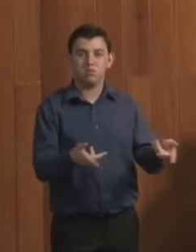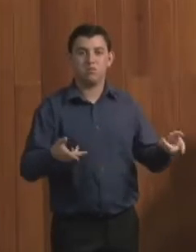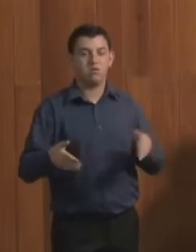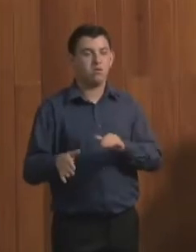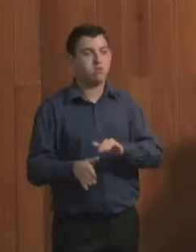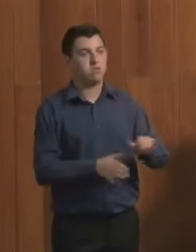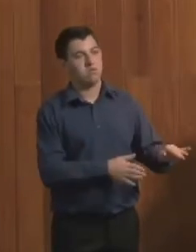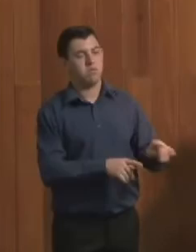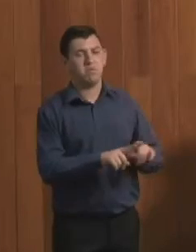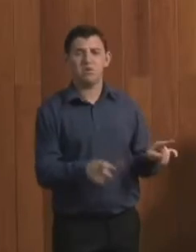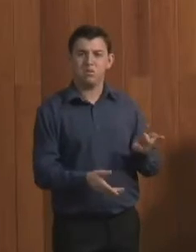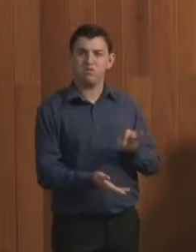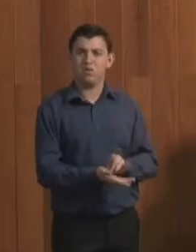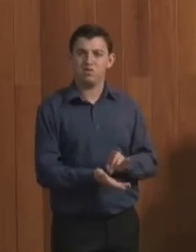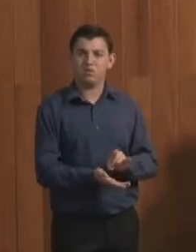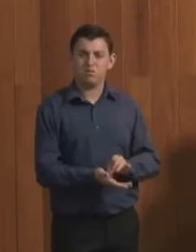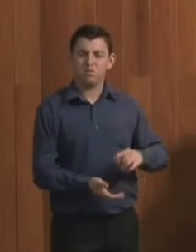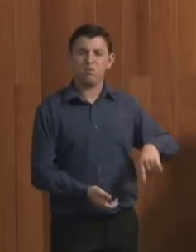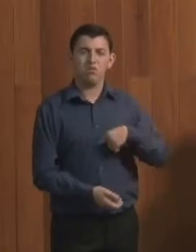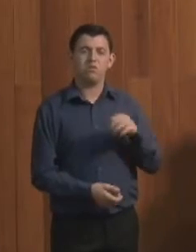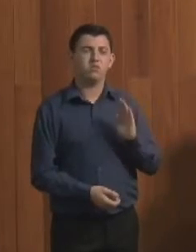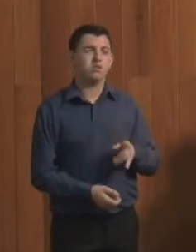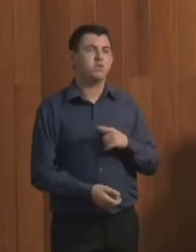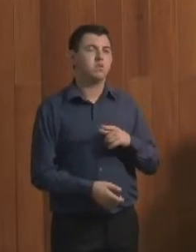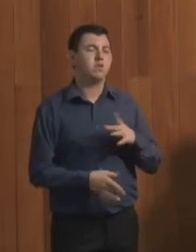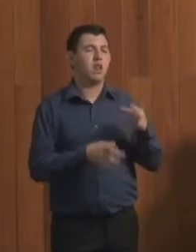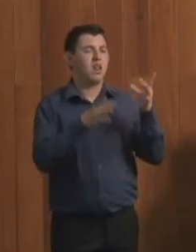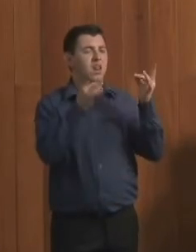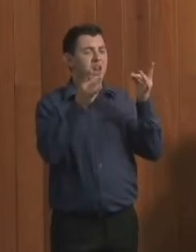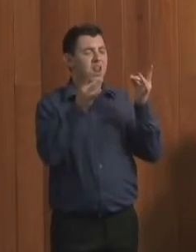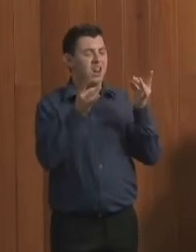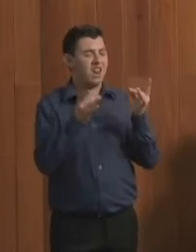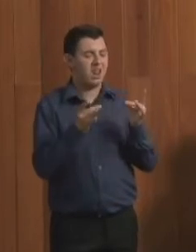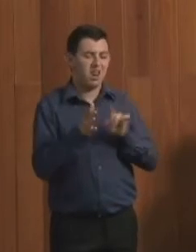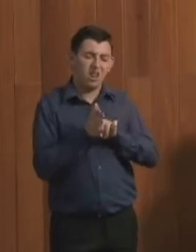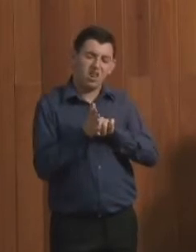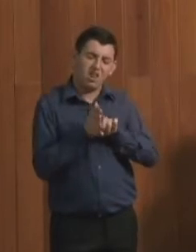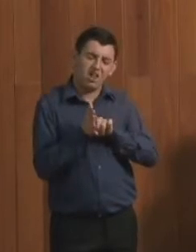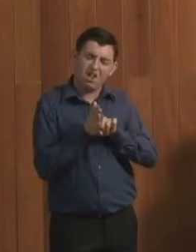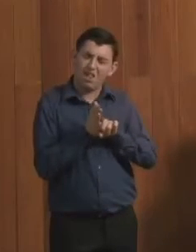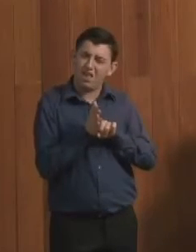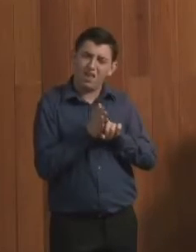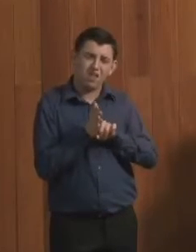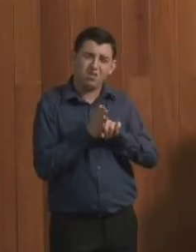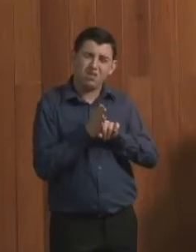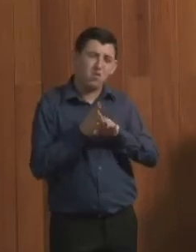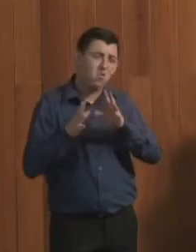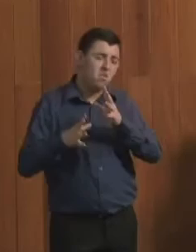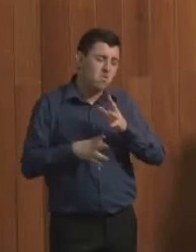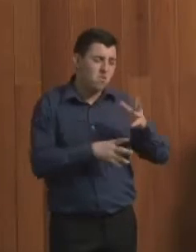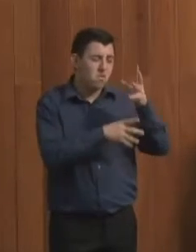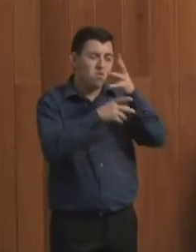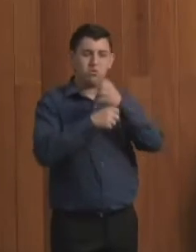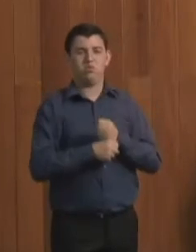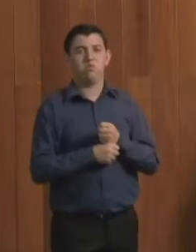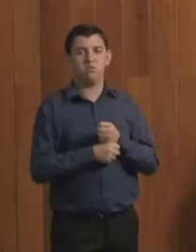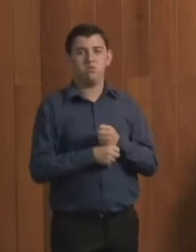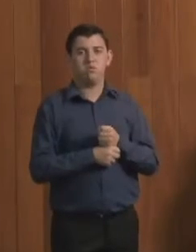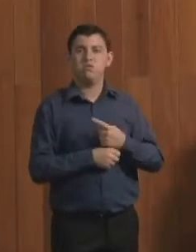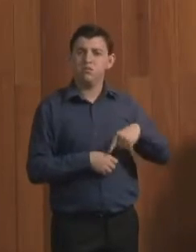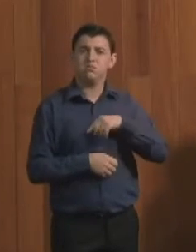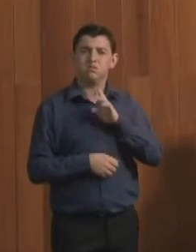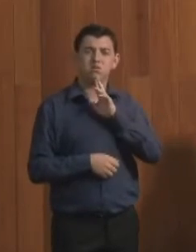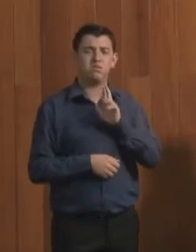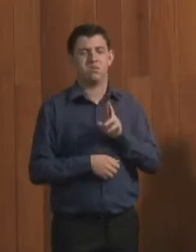Na verdade, a gente fez umas considerações gerais hoje de manhã, respondendo a provocação, a